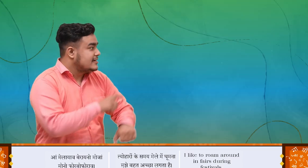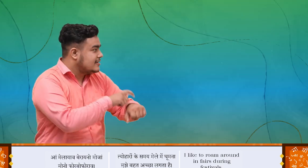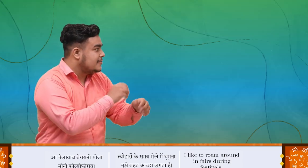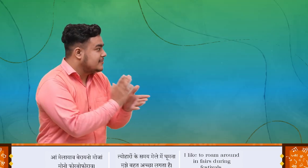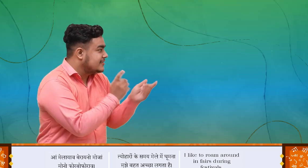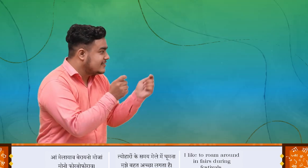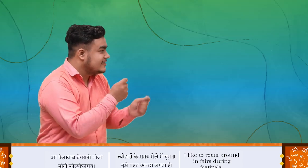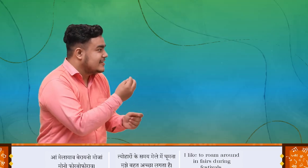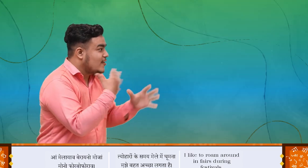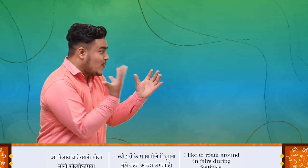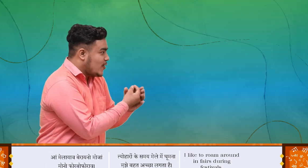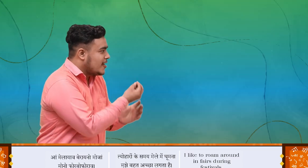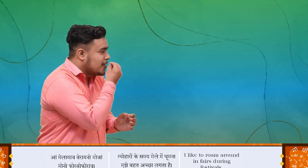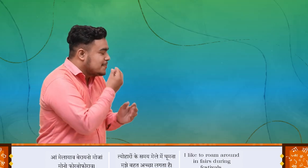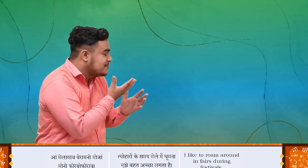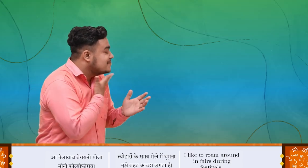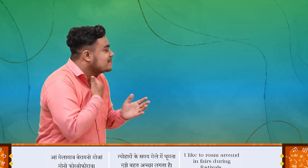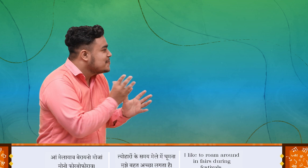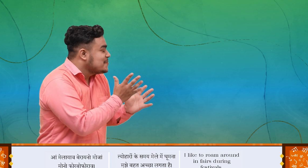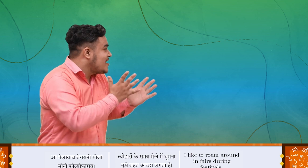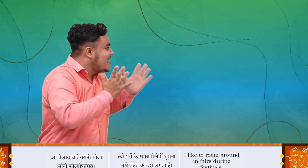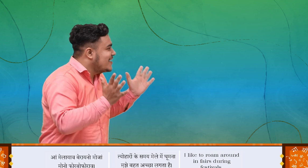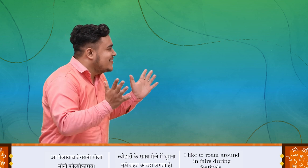आं मेलायाव बेरायनो मोजां मोनो फोरबोफोराव।